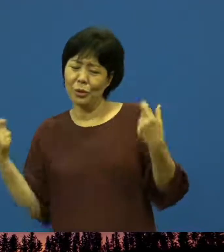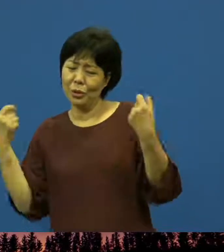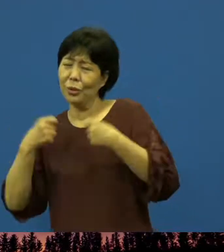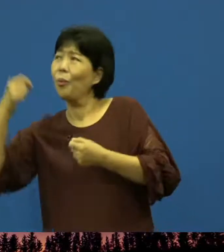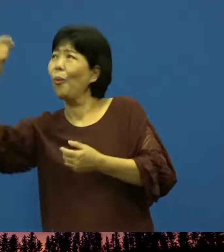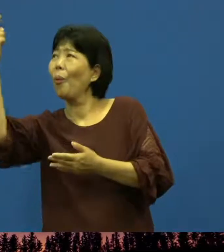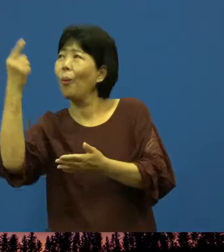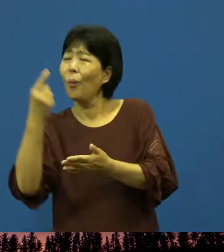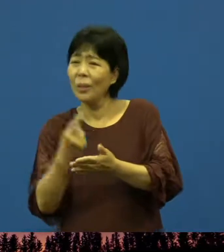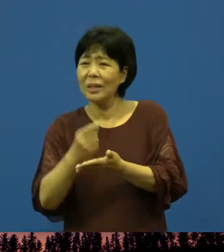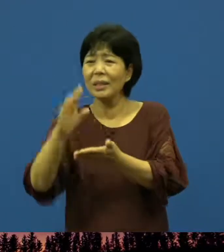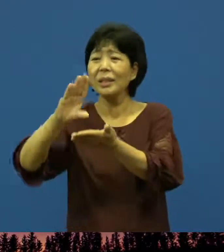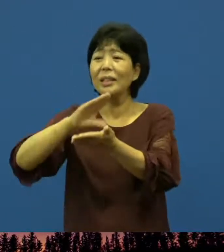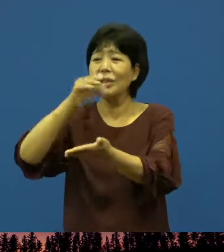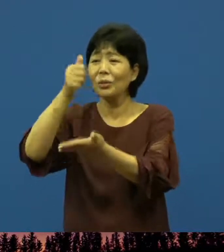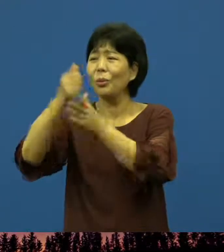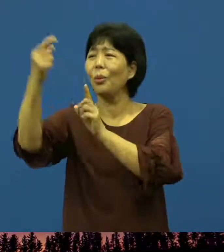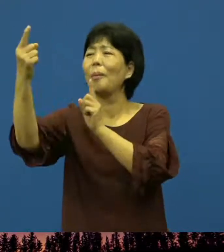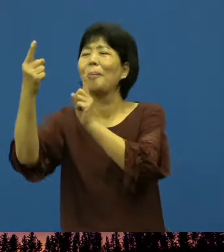것입니다.